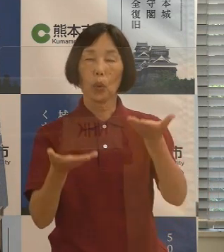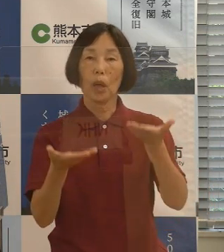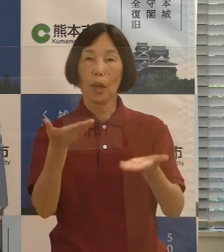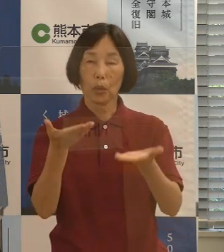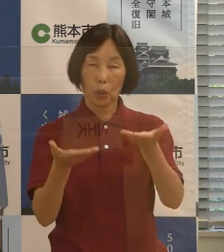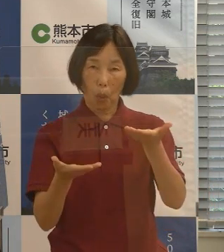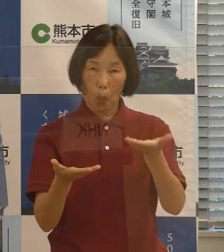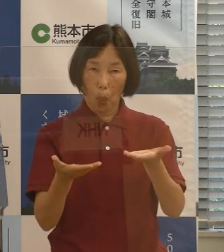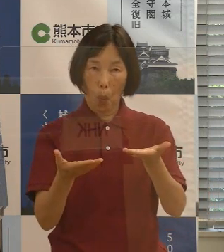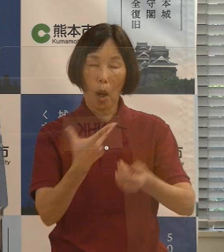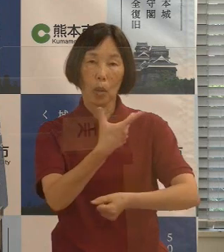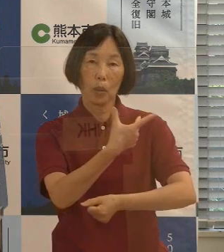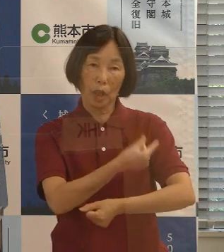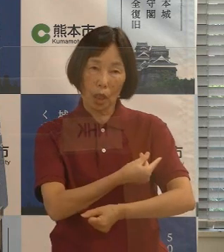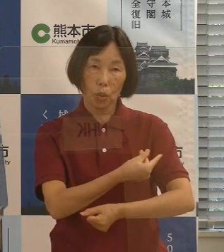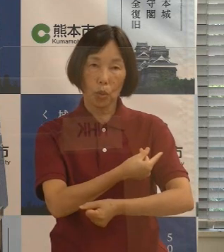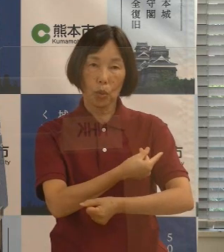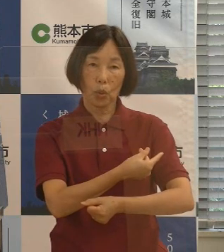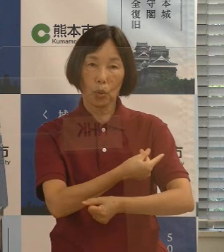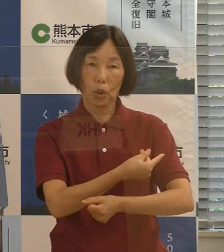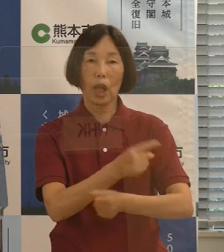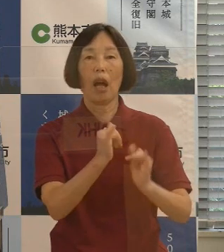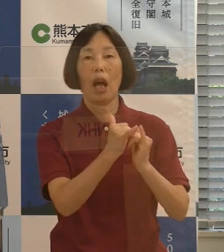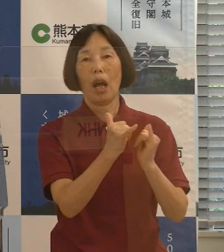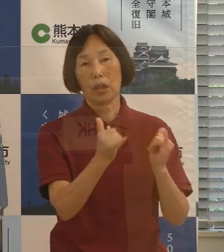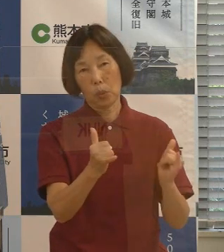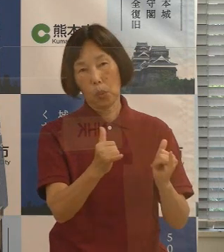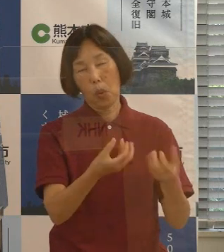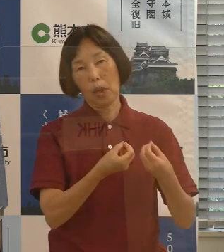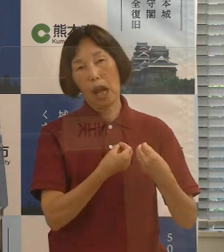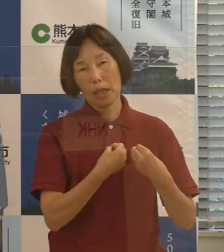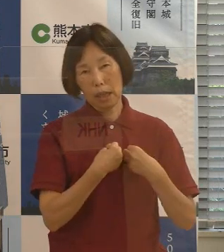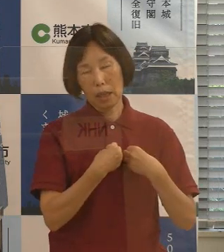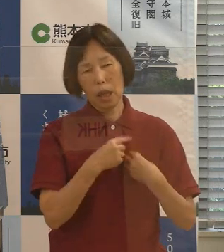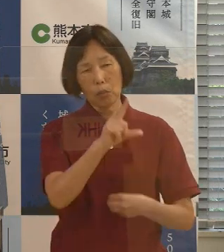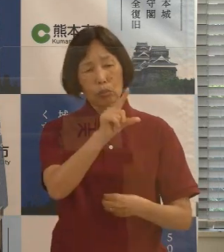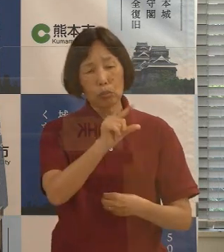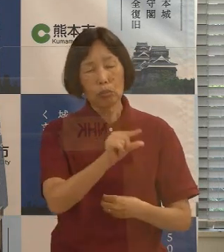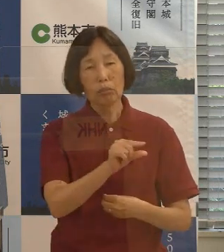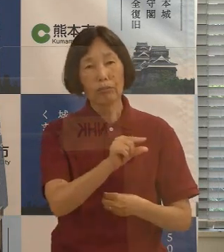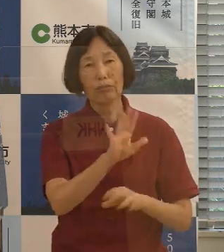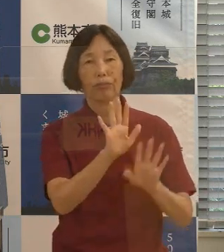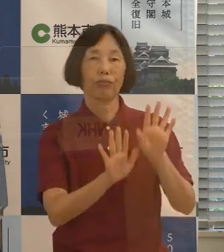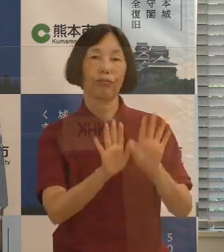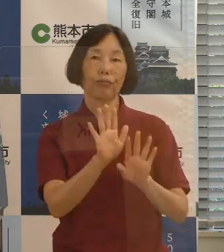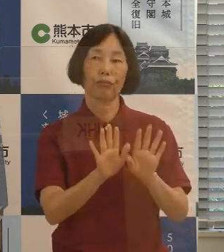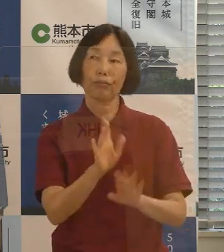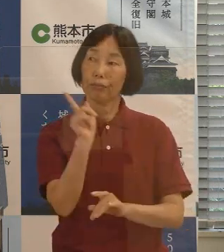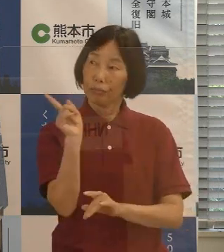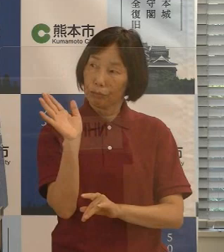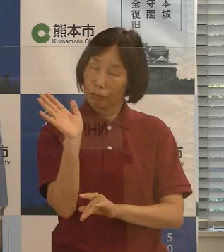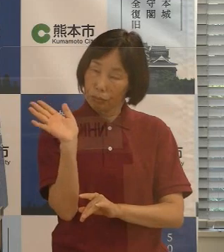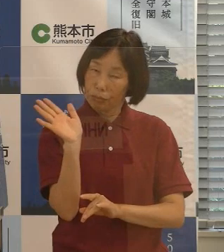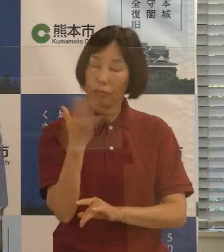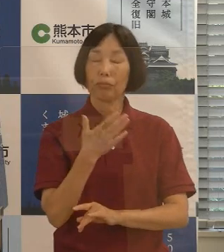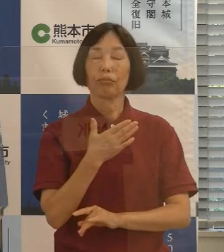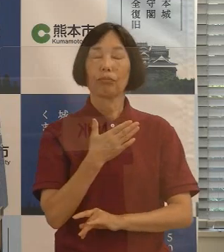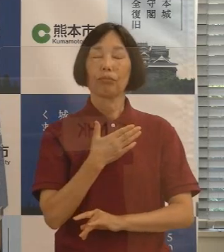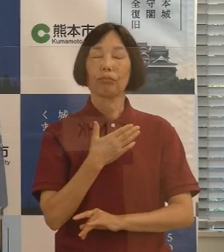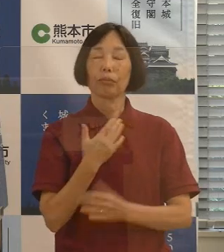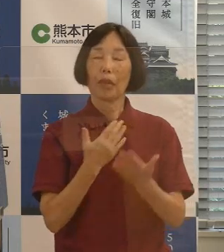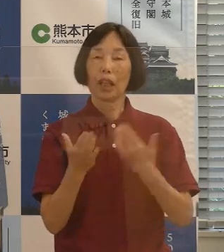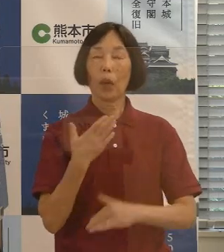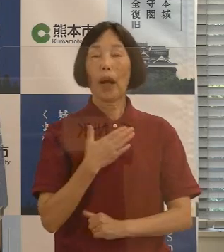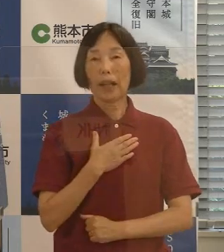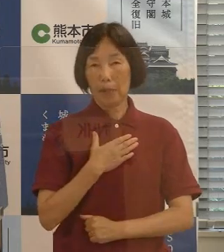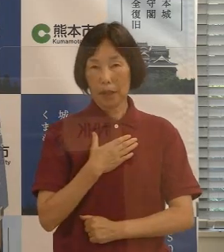しますと、接種歴のある方の感染がやはり少ないという状況がもうここでも明らかに見て取